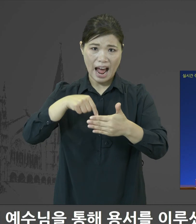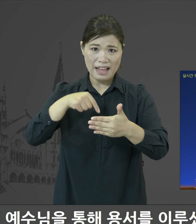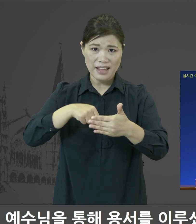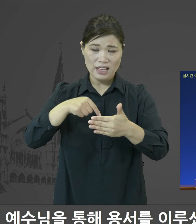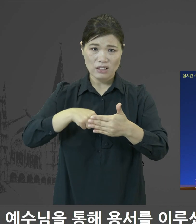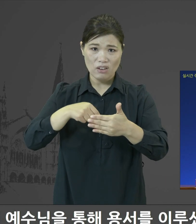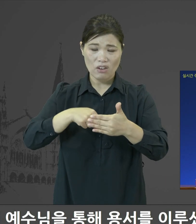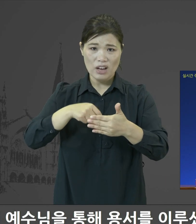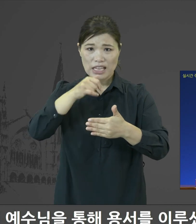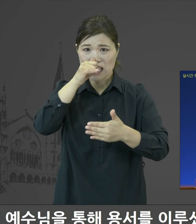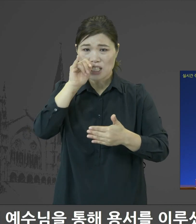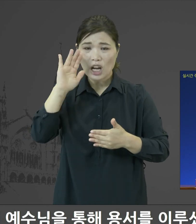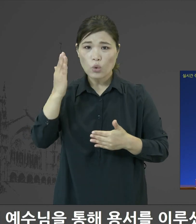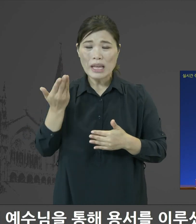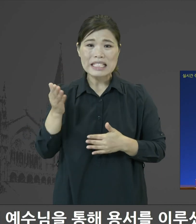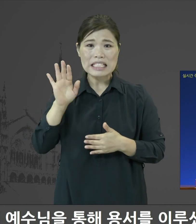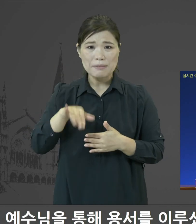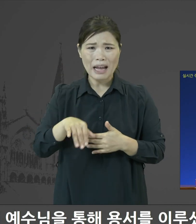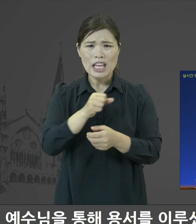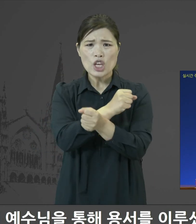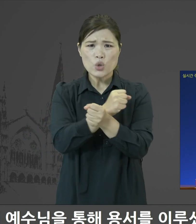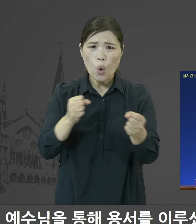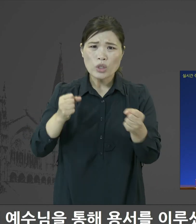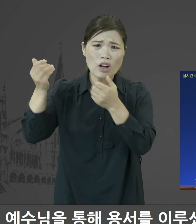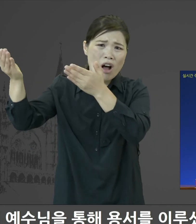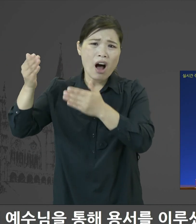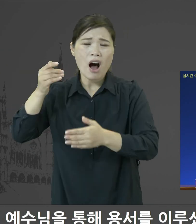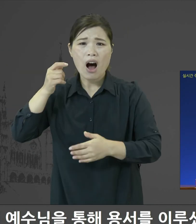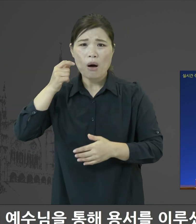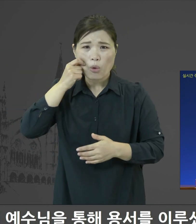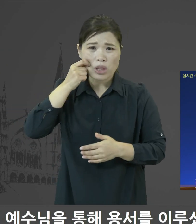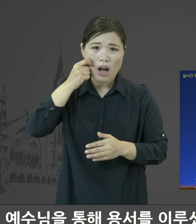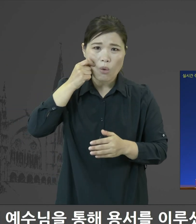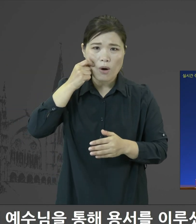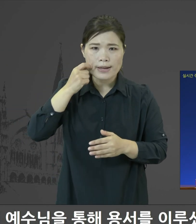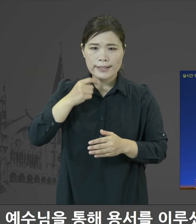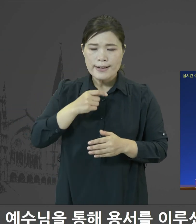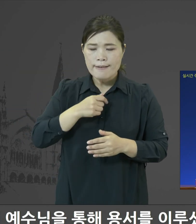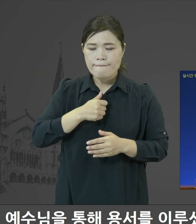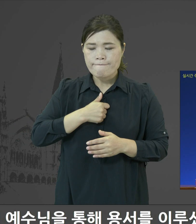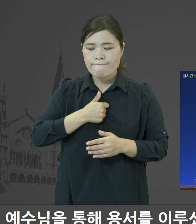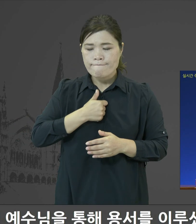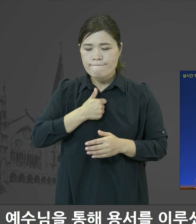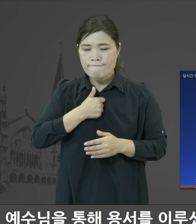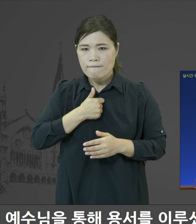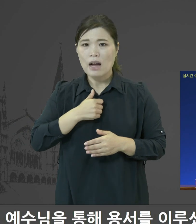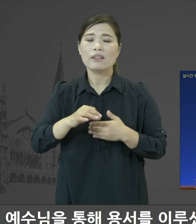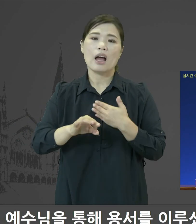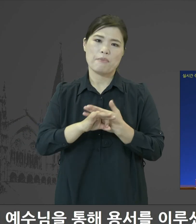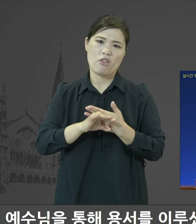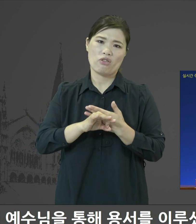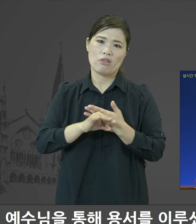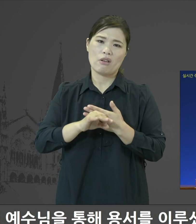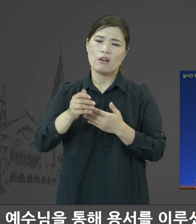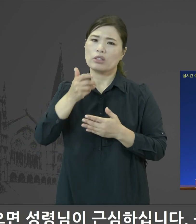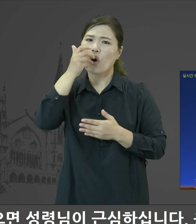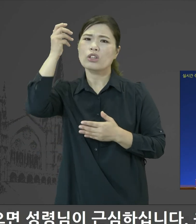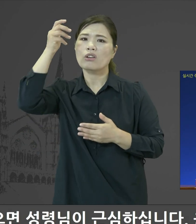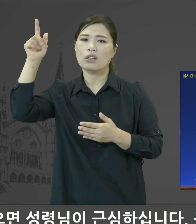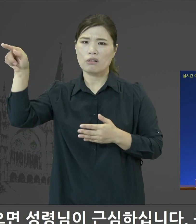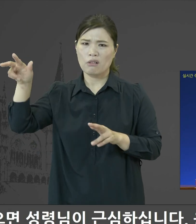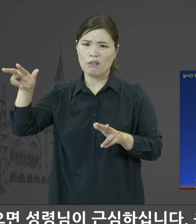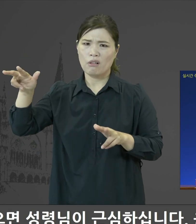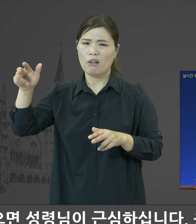되는데 용서하지 아니하고 계속 쓴뿌리와 악의로 살아가는 우리의 모습을 보면서 성령님이 근심한다는 겁니다.